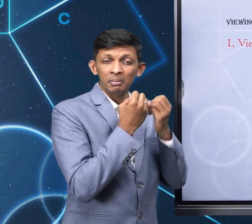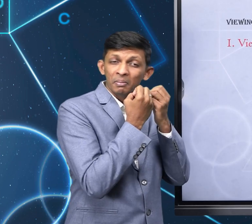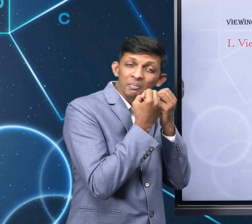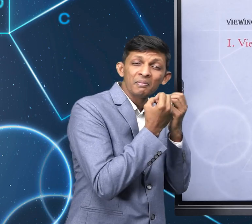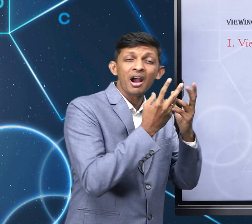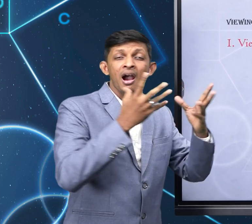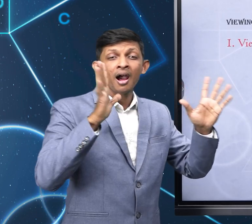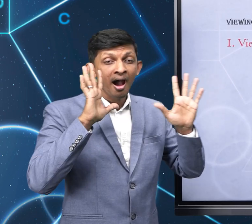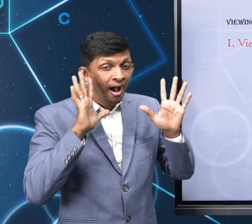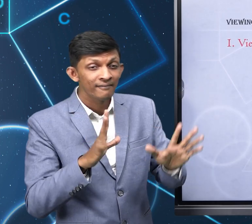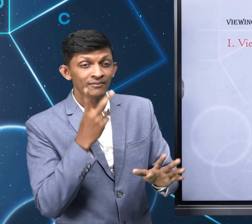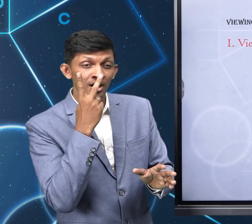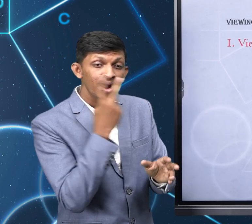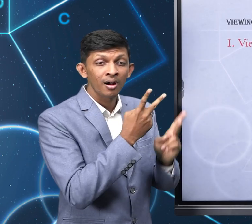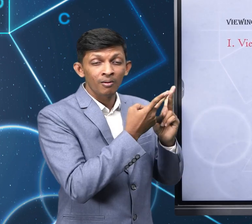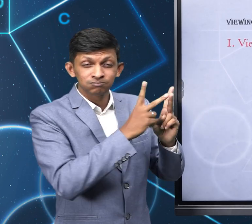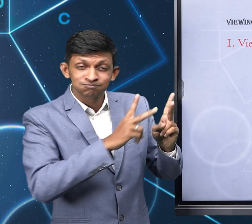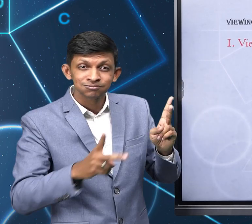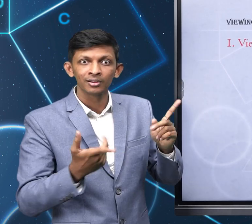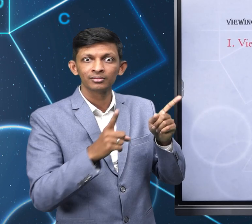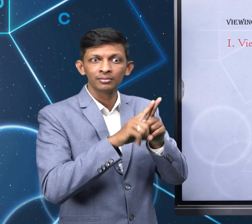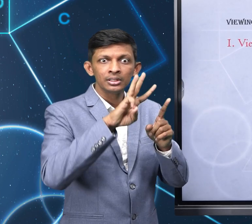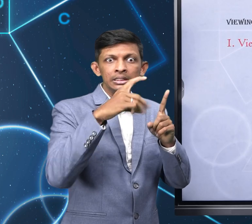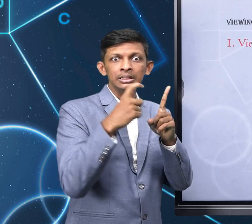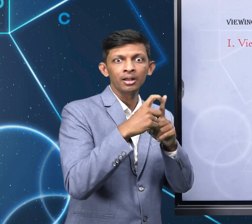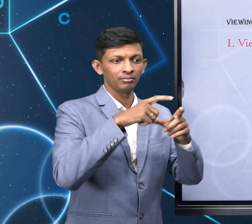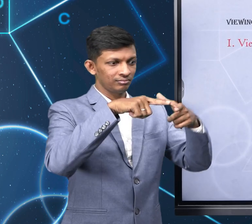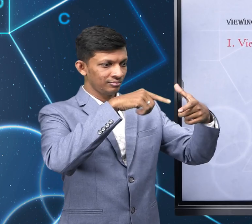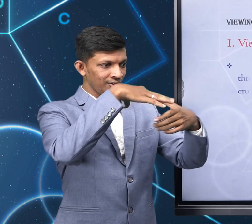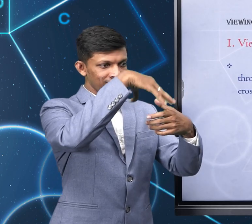थ्रीडी आकाराचे विविध विभाग पाहण्याचे बरेच मार्ग आहेत.